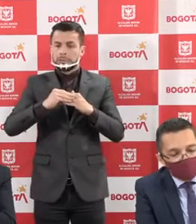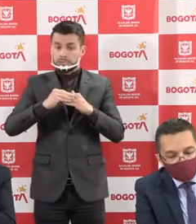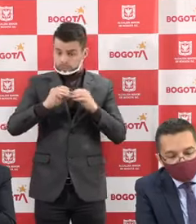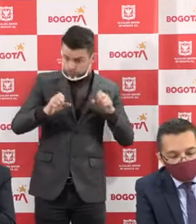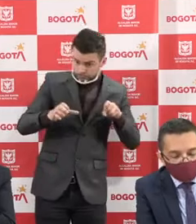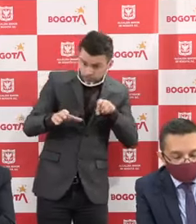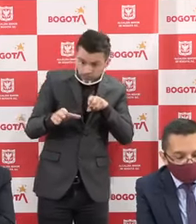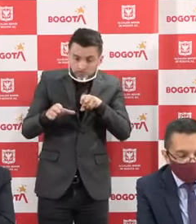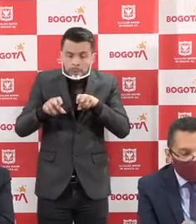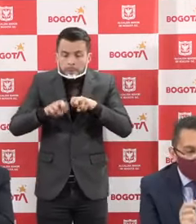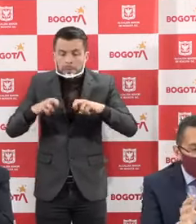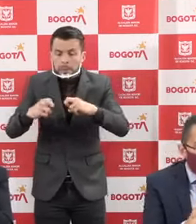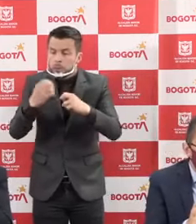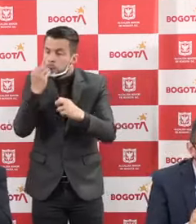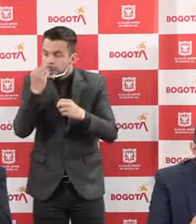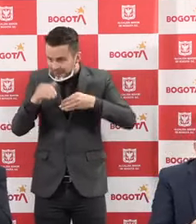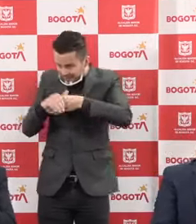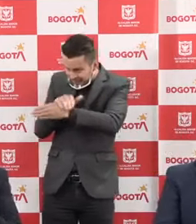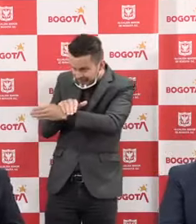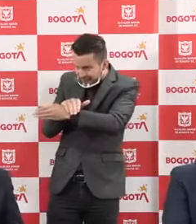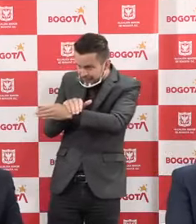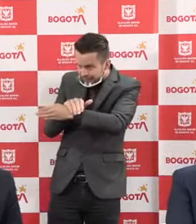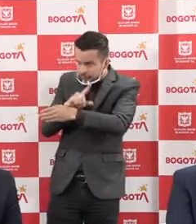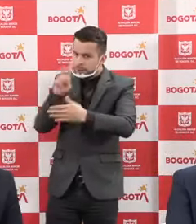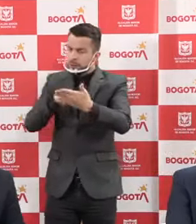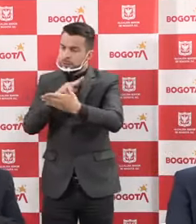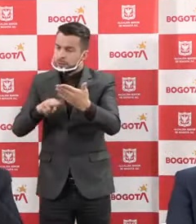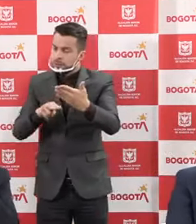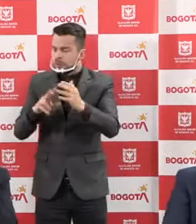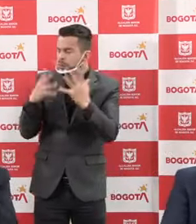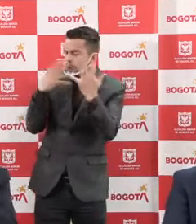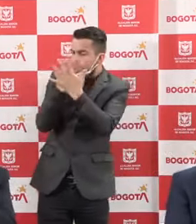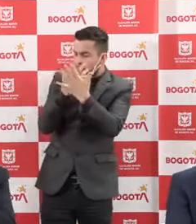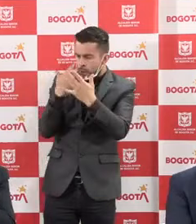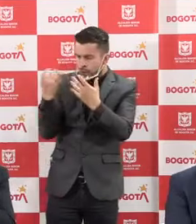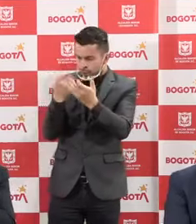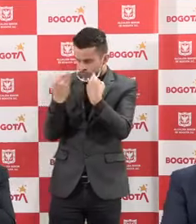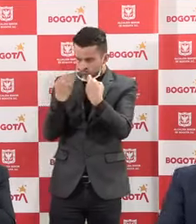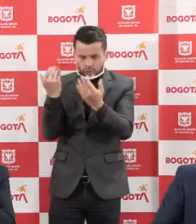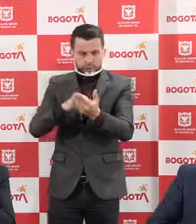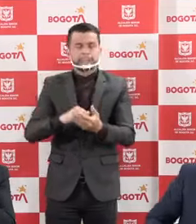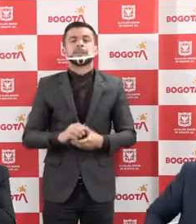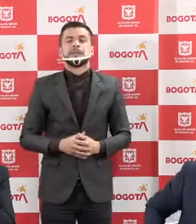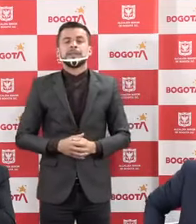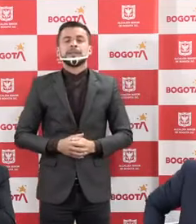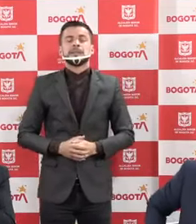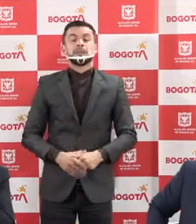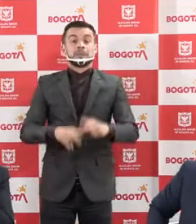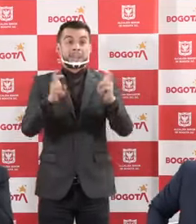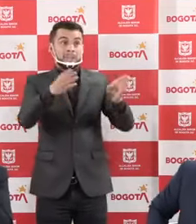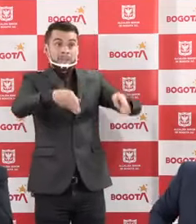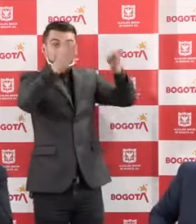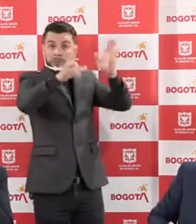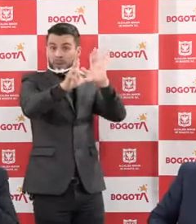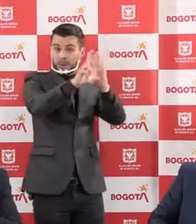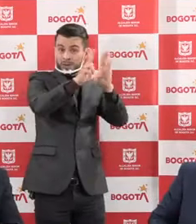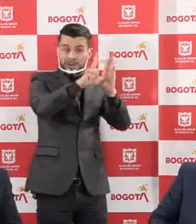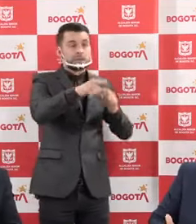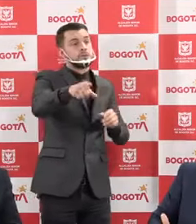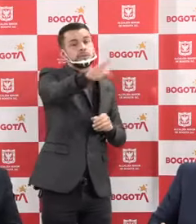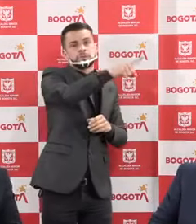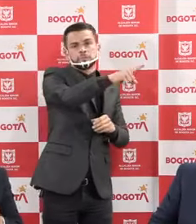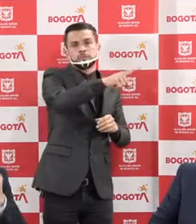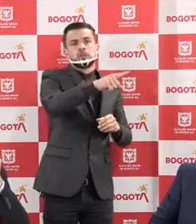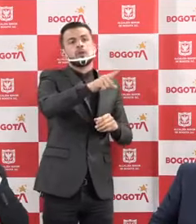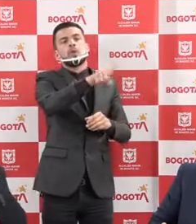puede entrar el sector hotelero toda la actividad hotelera que comprende toda la actividad hotelera que comprende hoteles